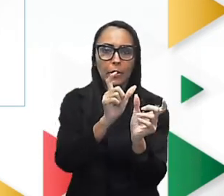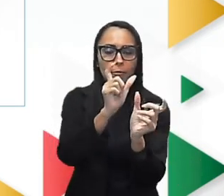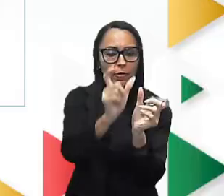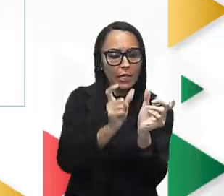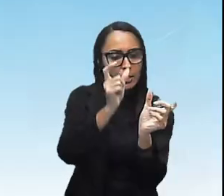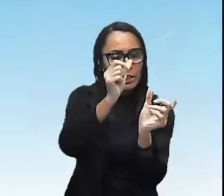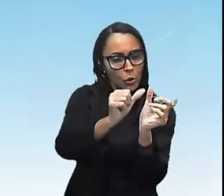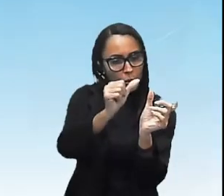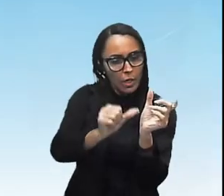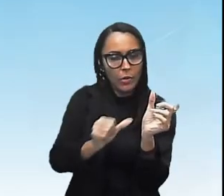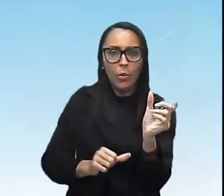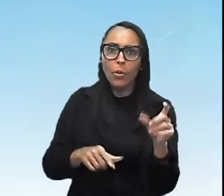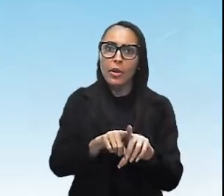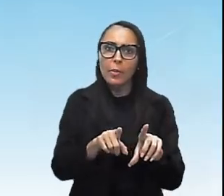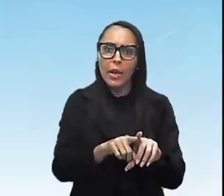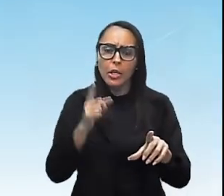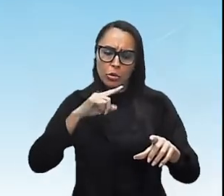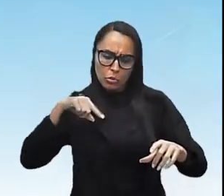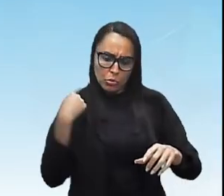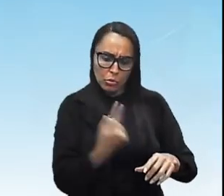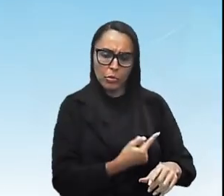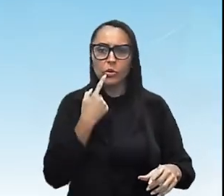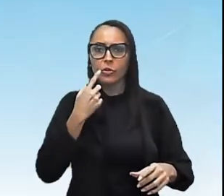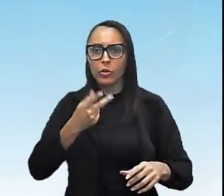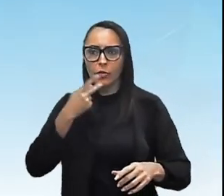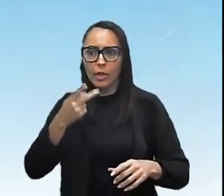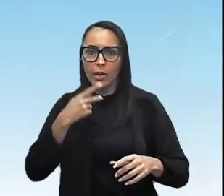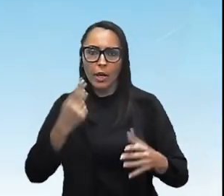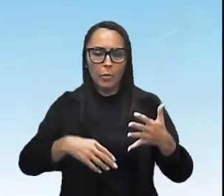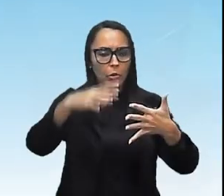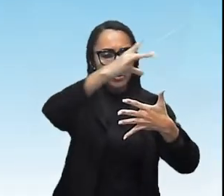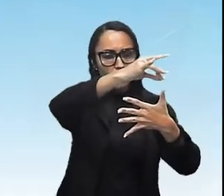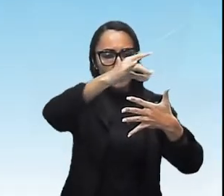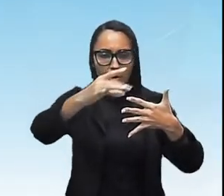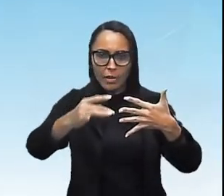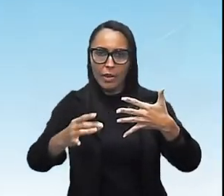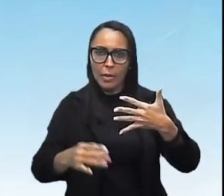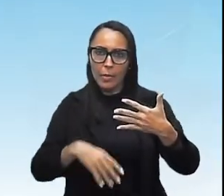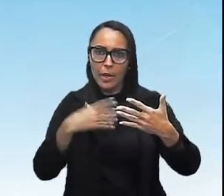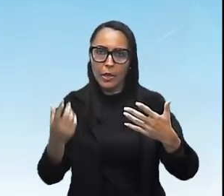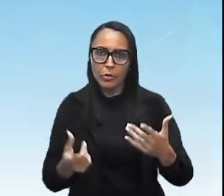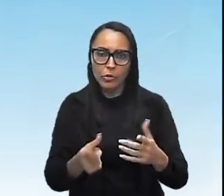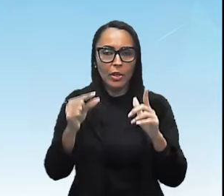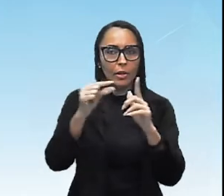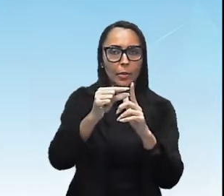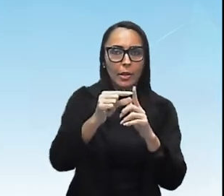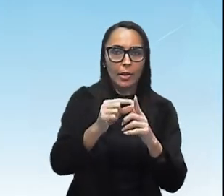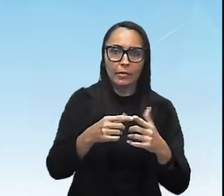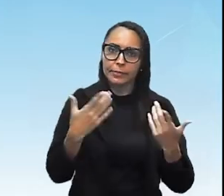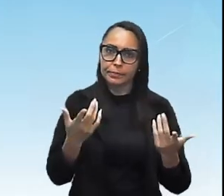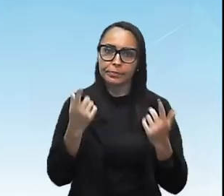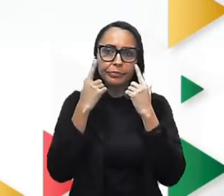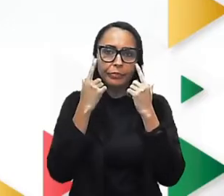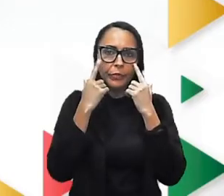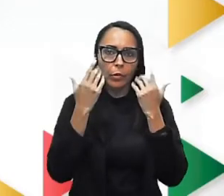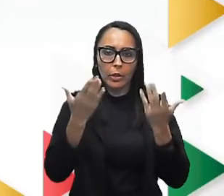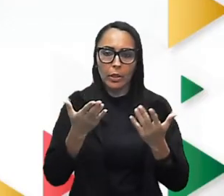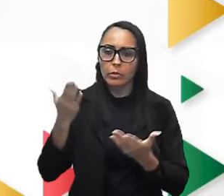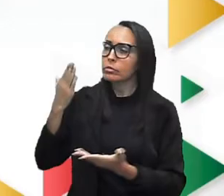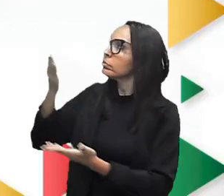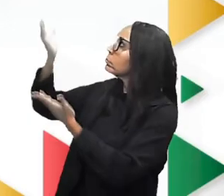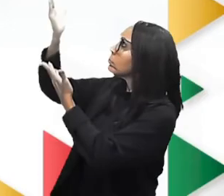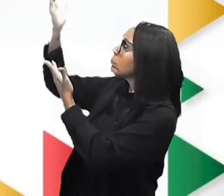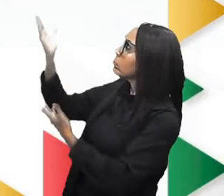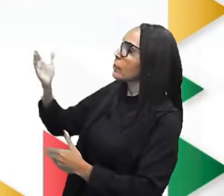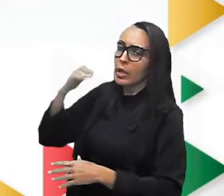Então, tudo isso que nós chamamos os elementos formadores da palavra. Olhem só esse texto. Não